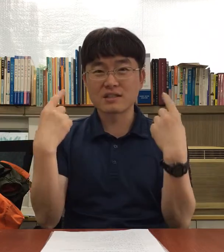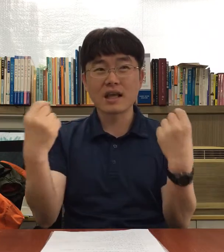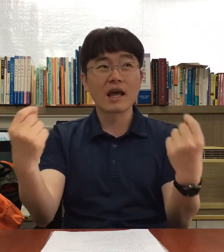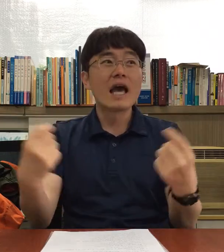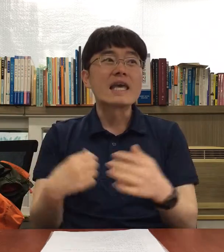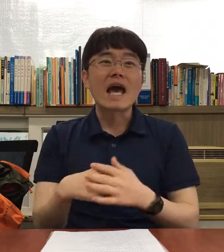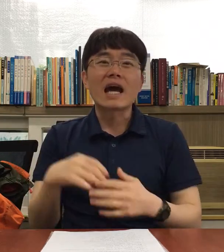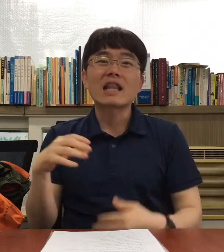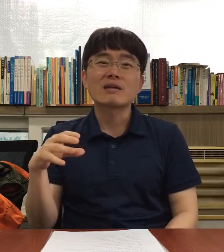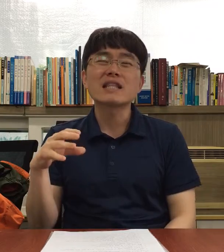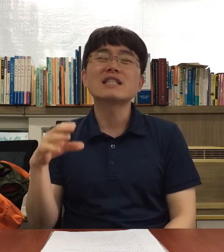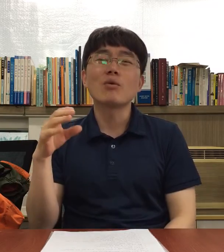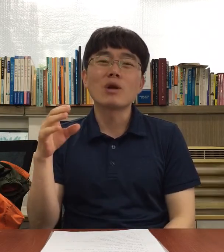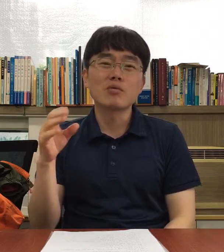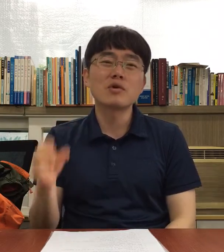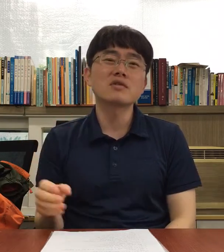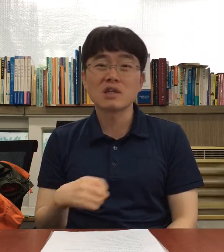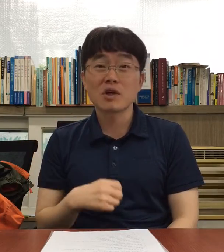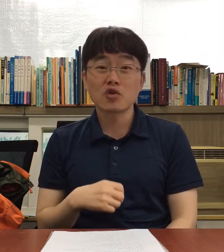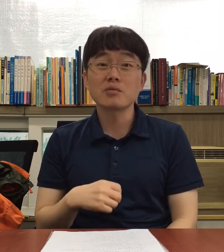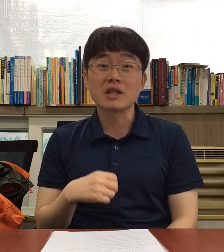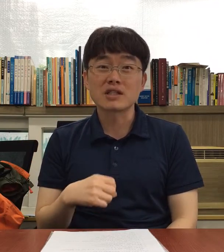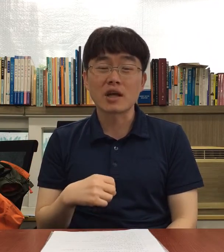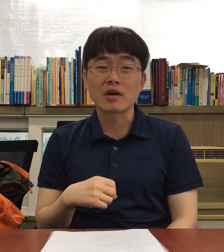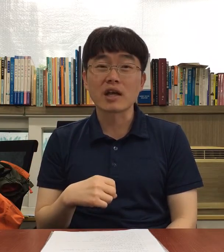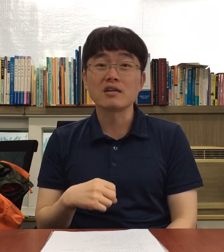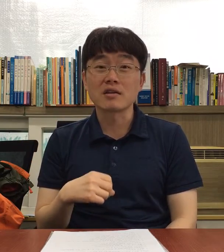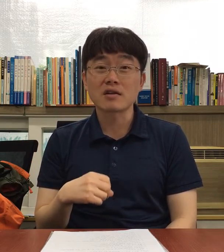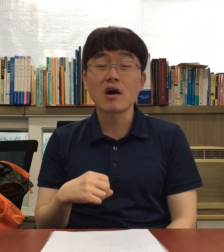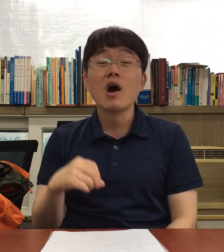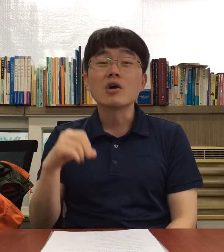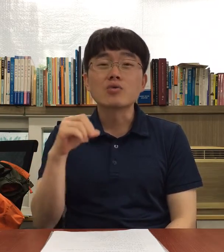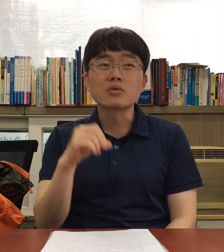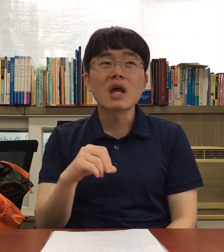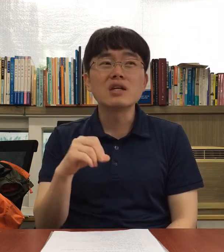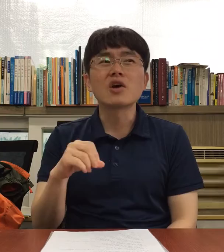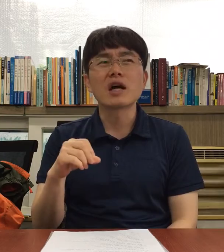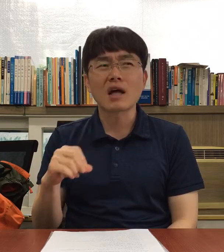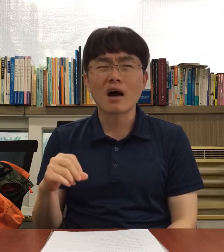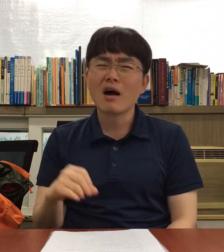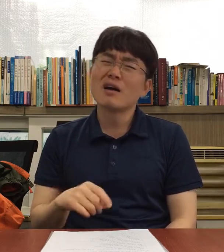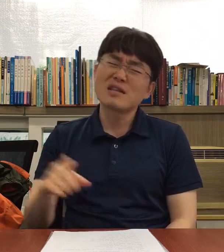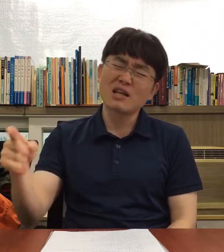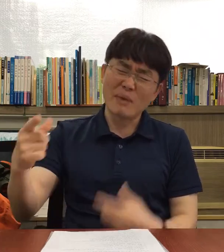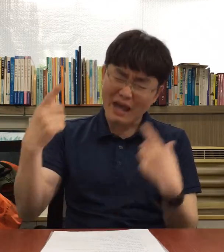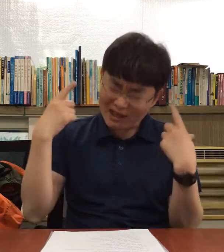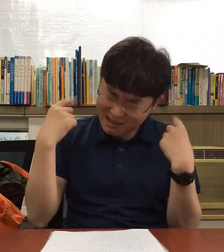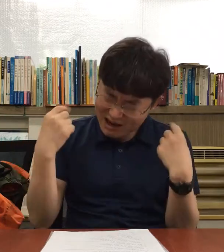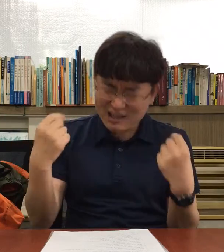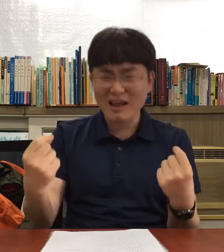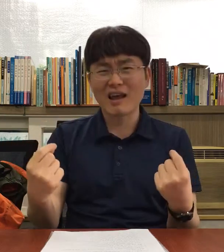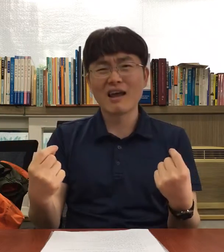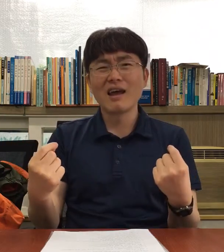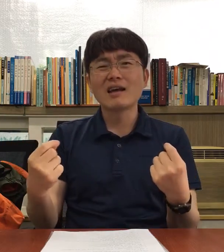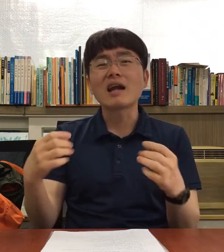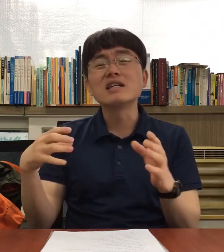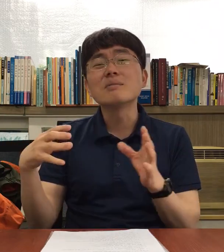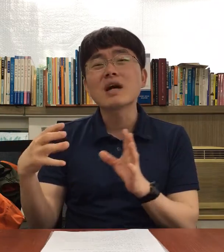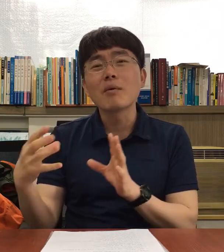쓰는데 약간의 사실은 원래 부정적인 의미가 조금 더 있어요. 예를 들어서 구태의연하다. 쟤는 맨날 이래. 라는 의미가 원래